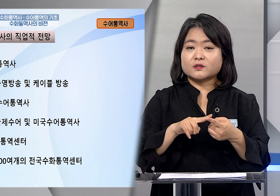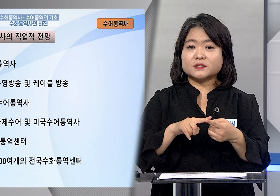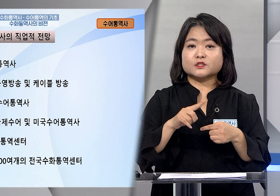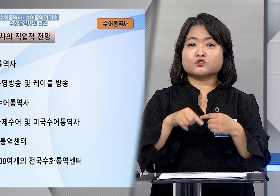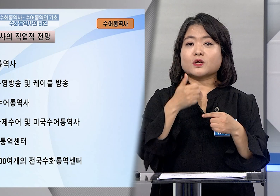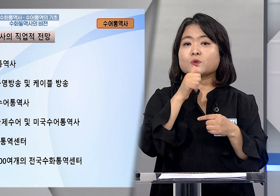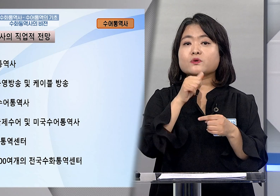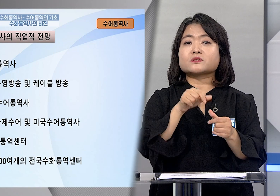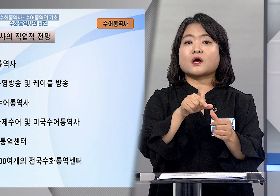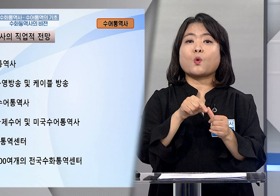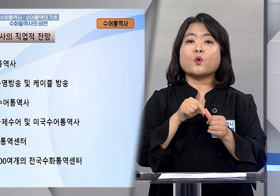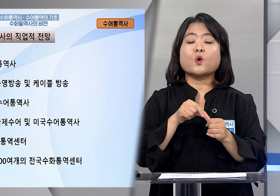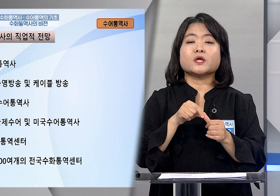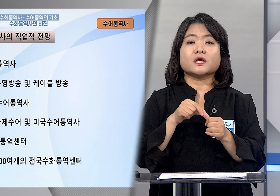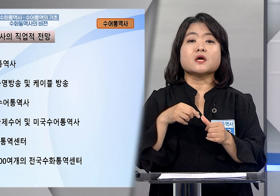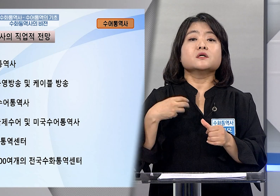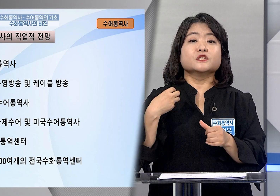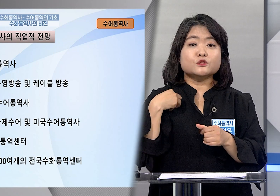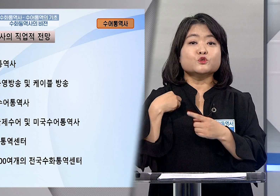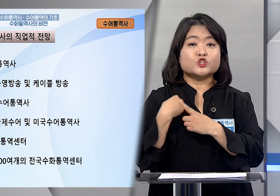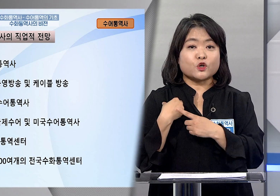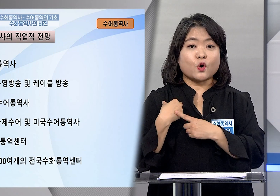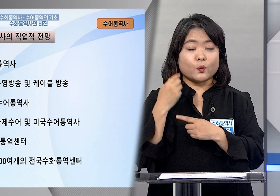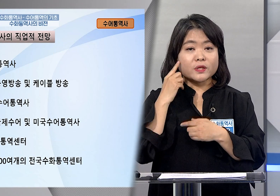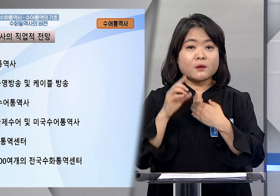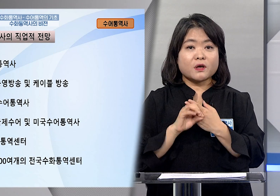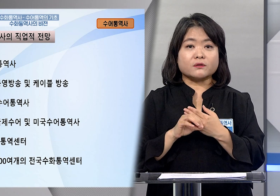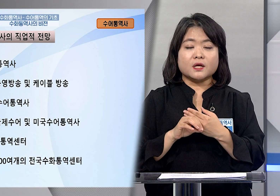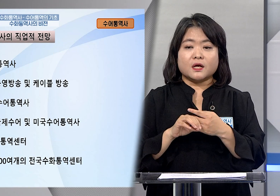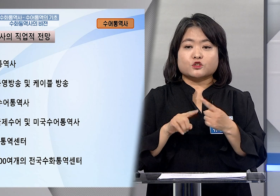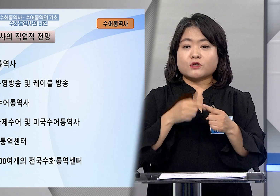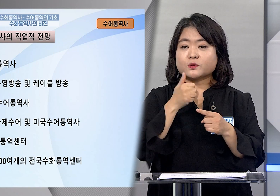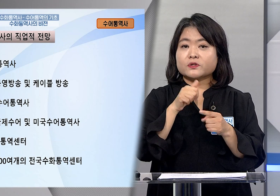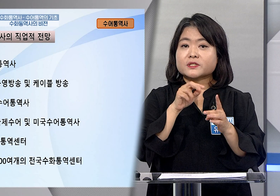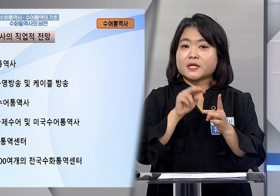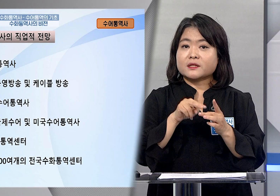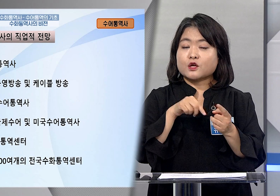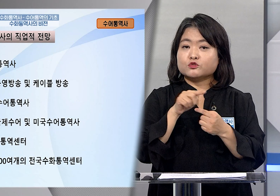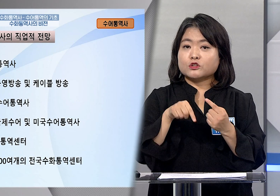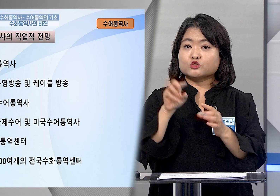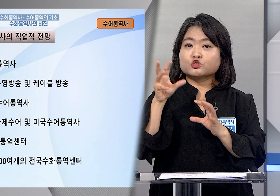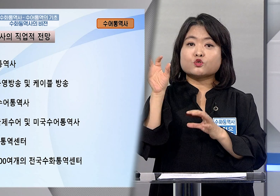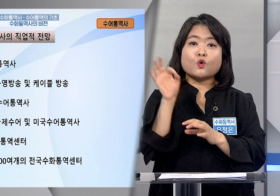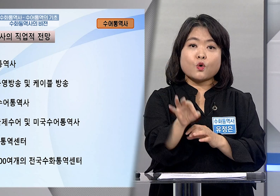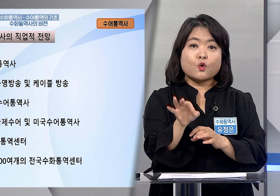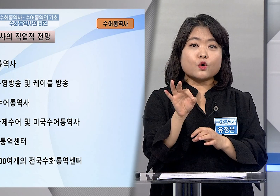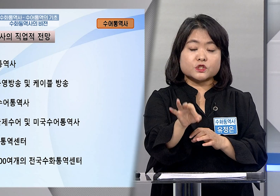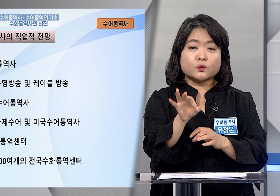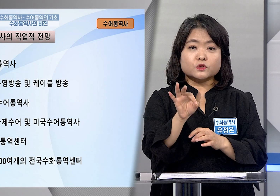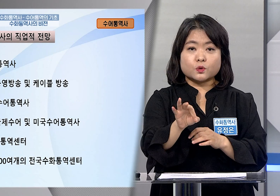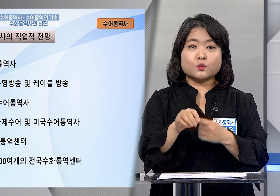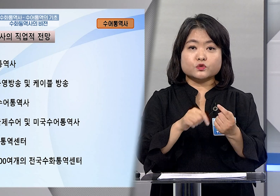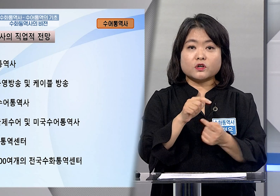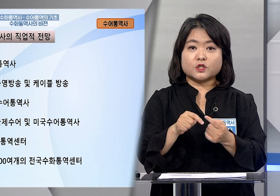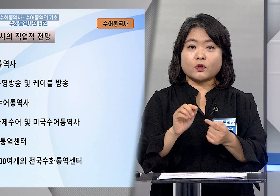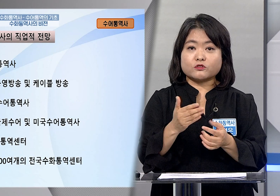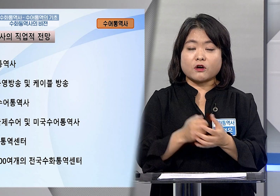수화통역센터에서는 수화통역사 고용이 의무지요. 왜냐하면 수화통역센터의 운영은 국고 지원으로 운영이